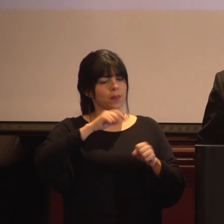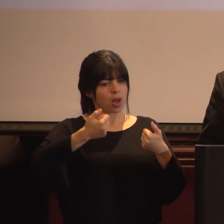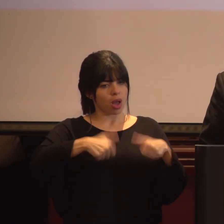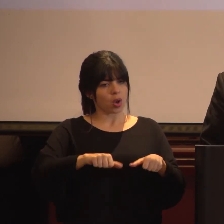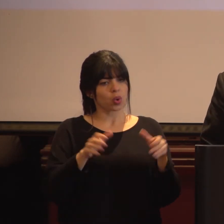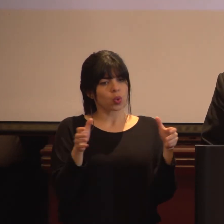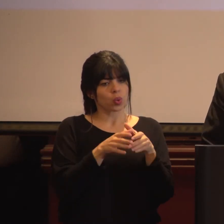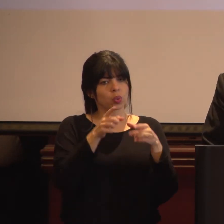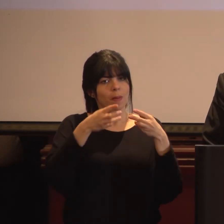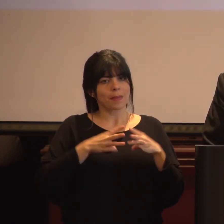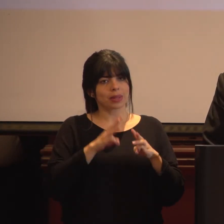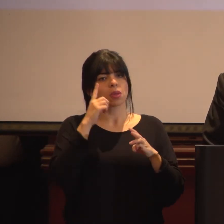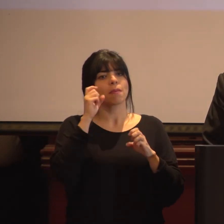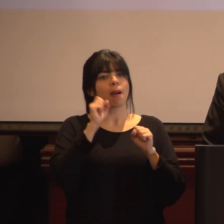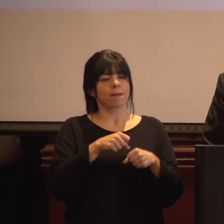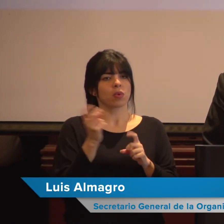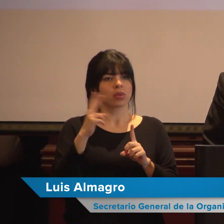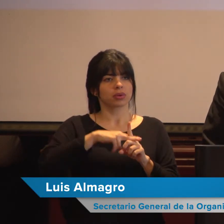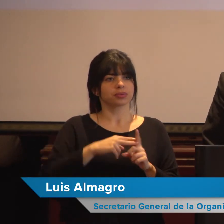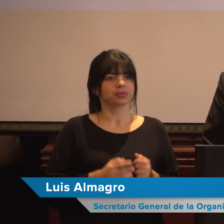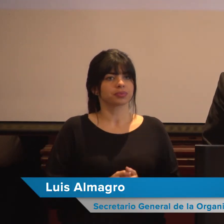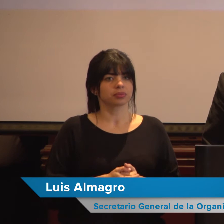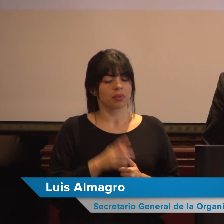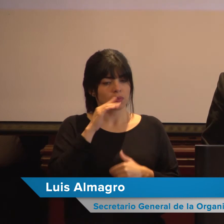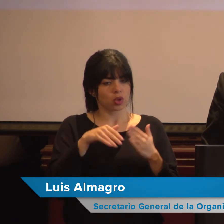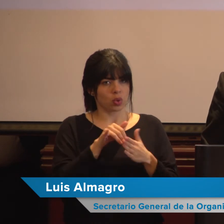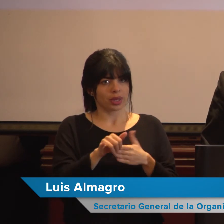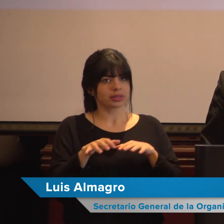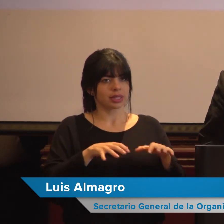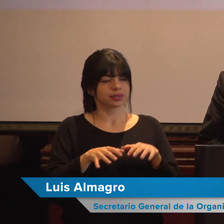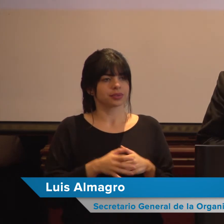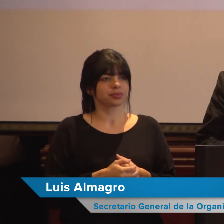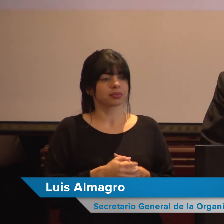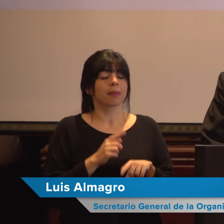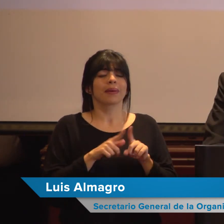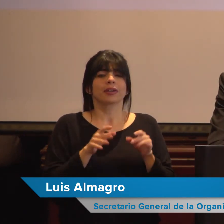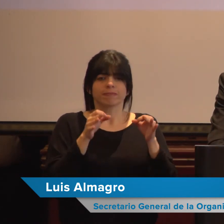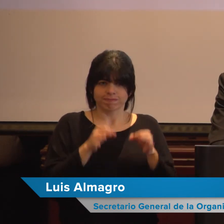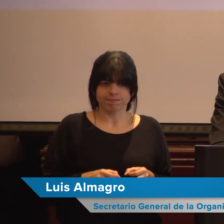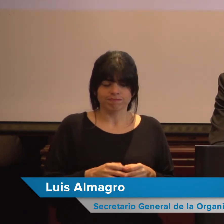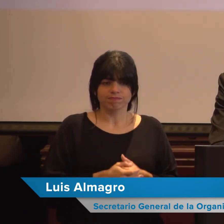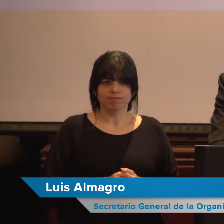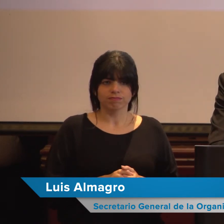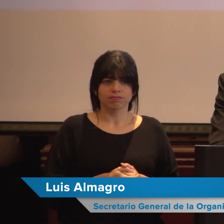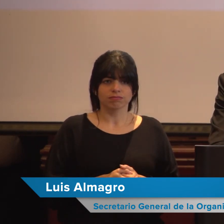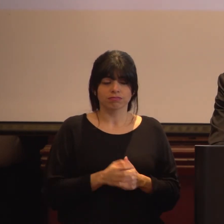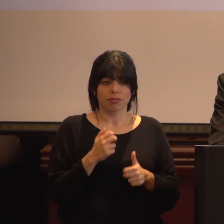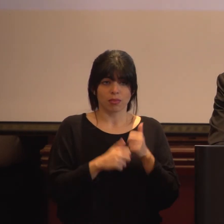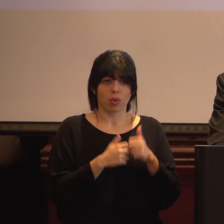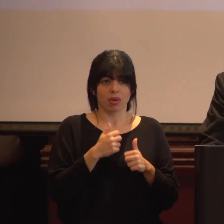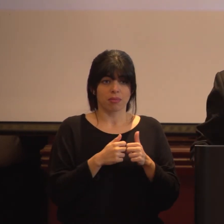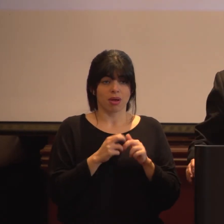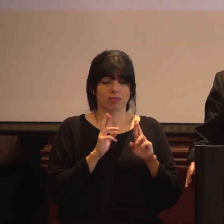juntos un mecanismo de seguimiento de estas acciones pero definitivamente el problema